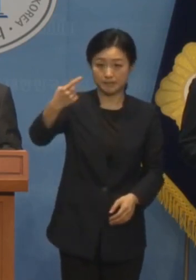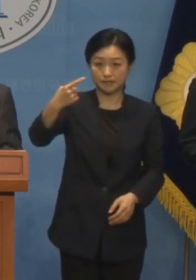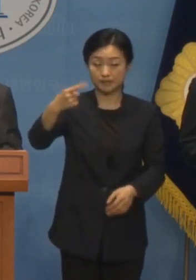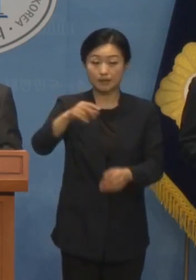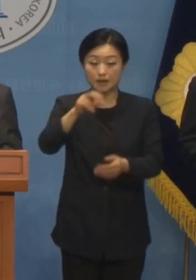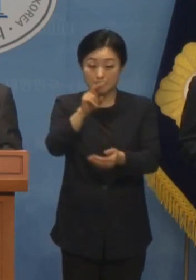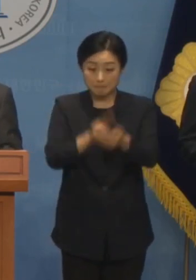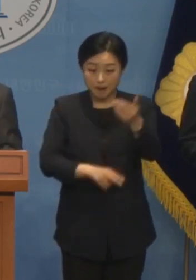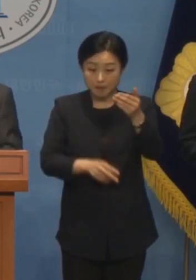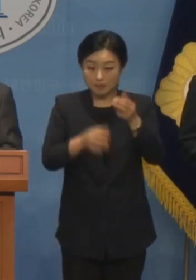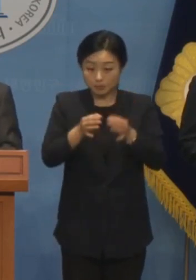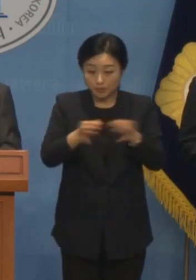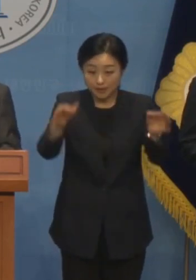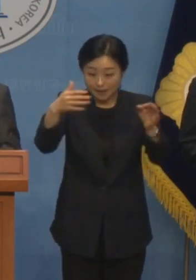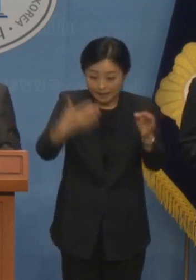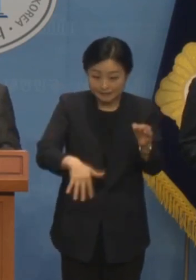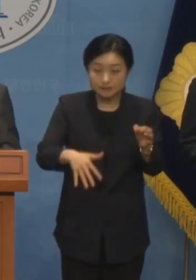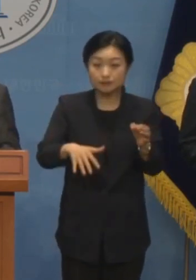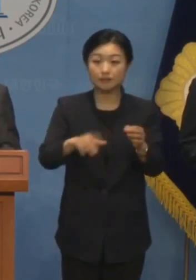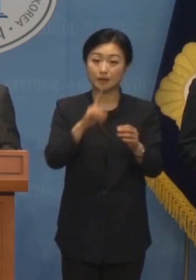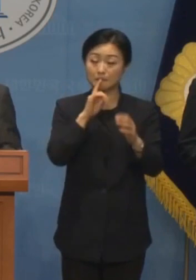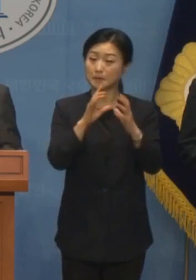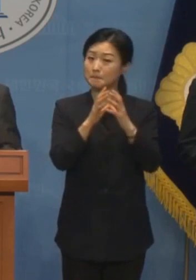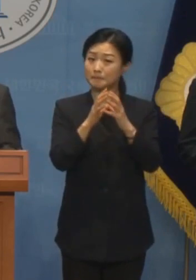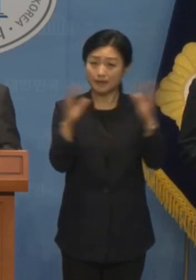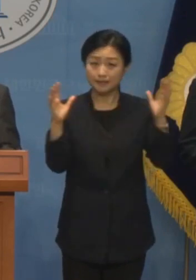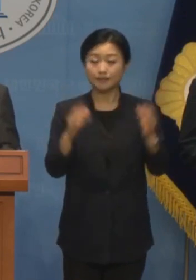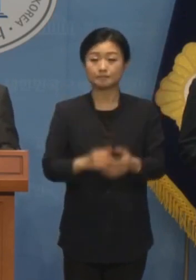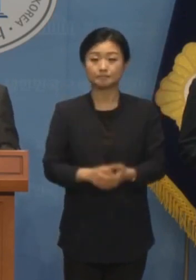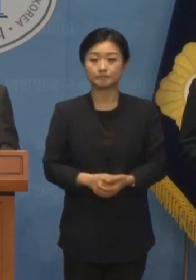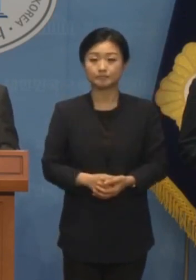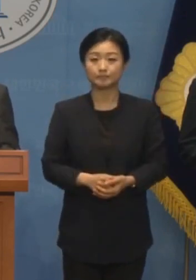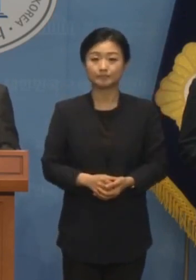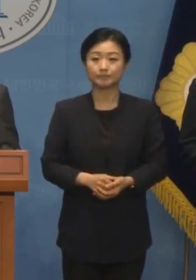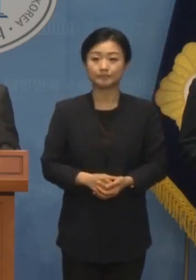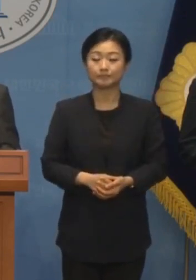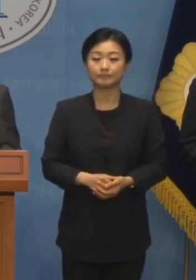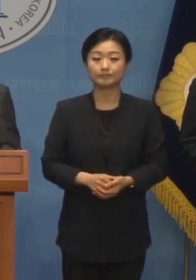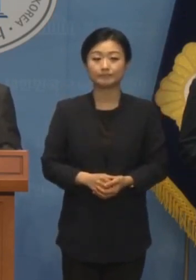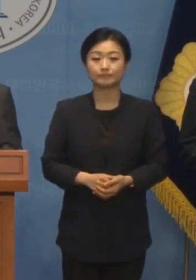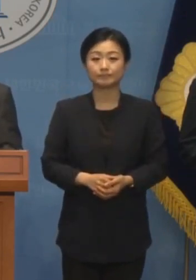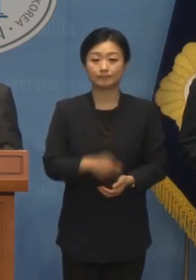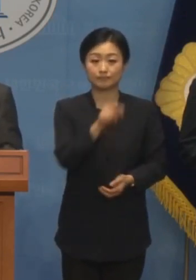판매대금 미정산 사태에 파문이 점점 거세지고 있습니다.